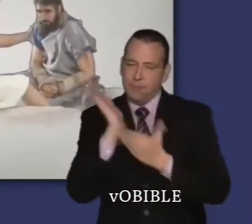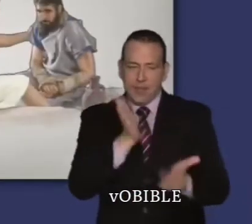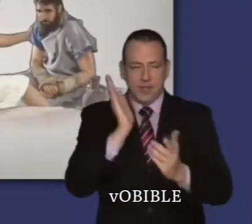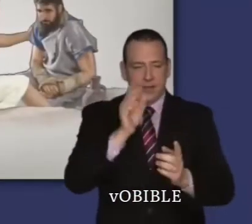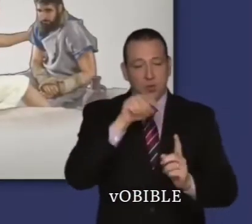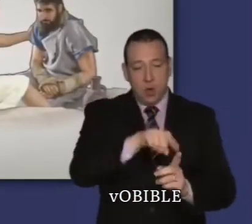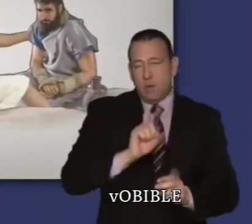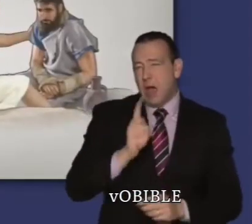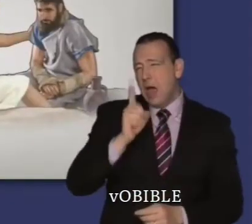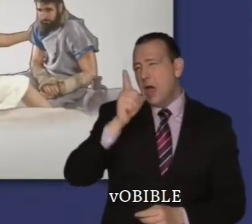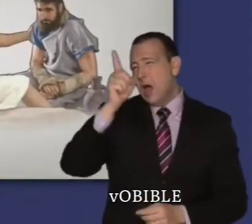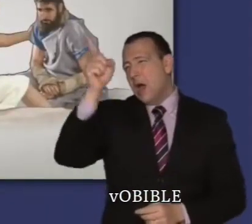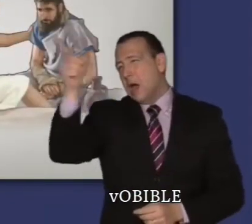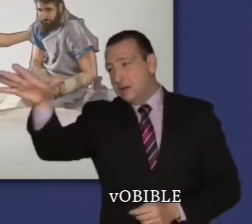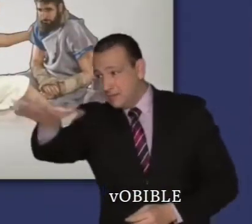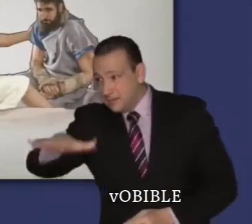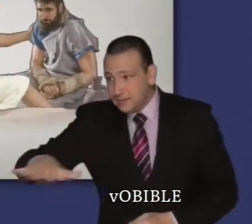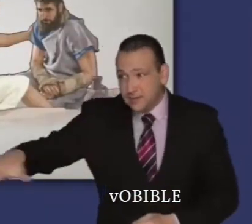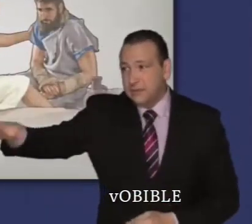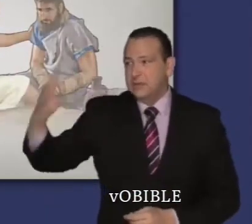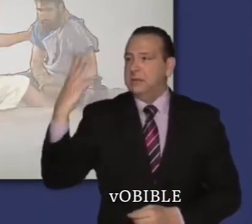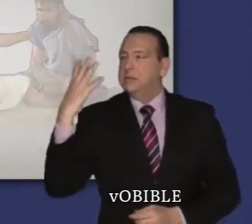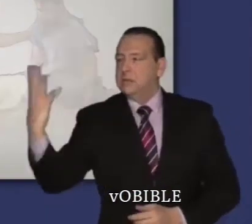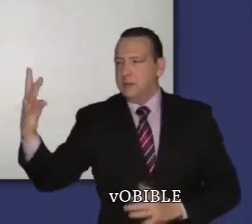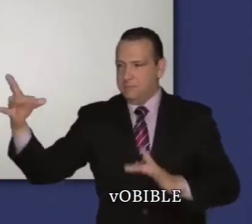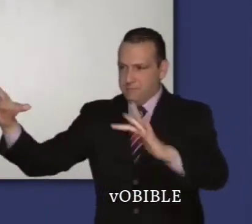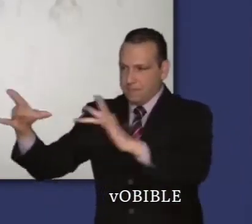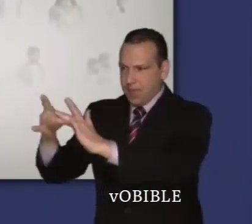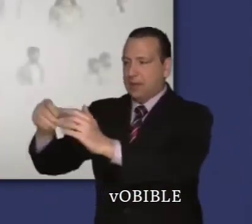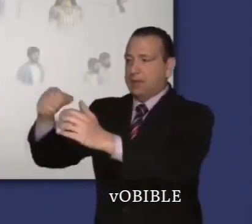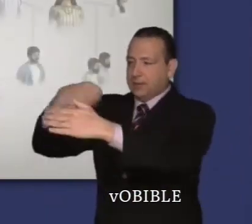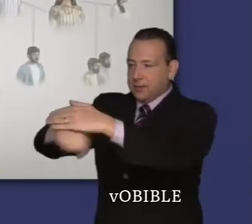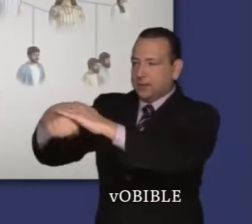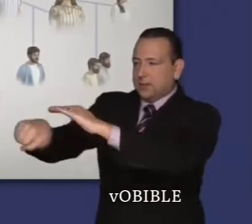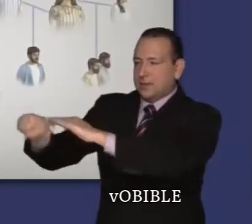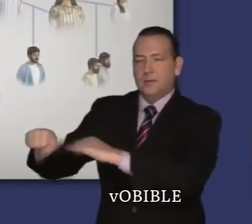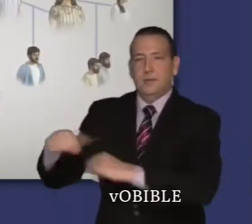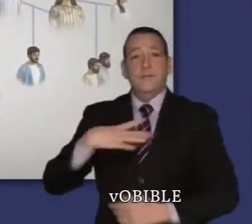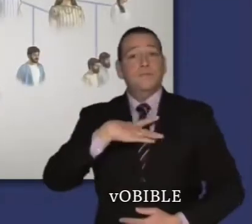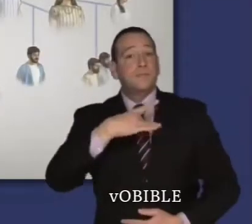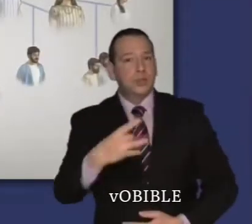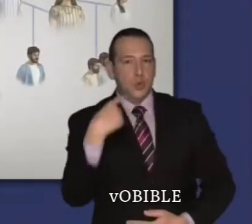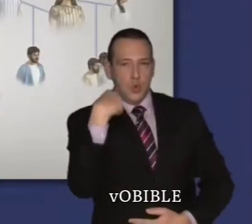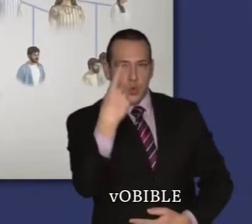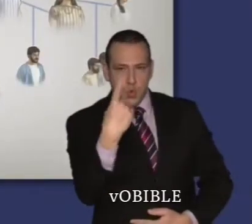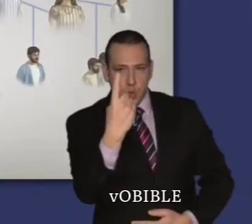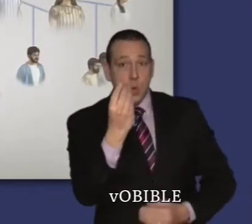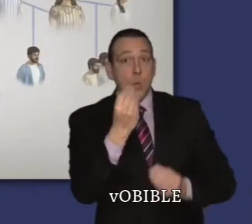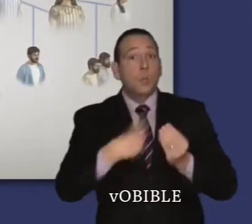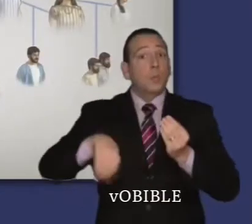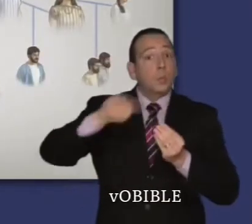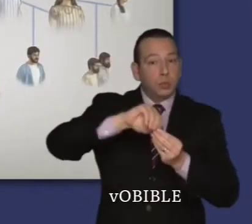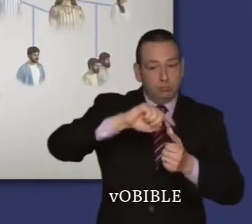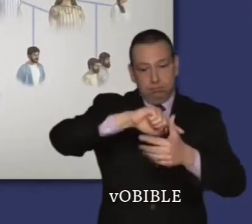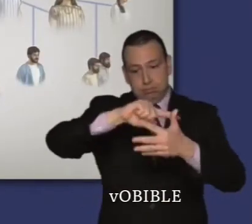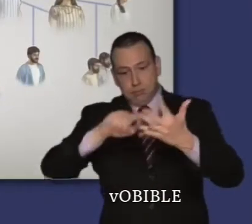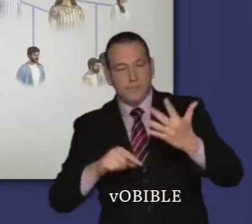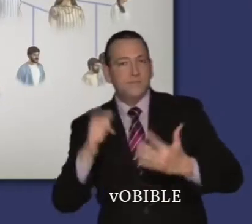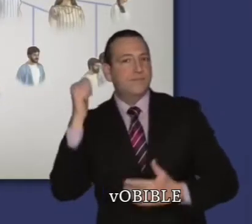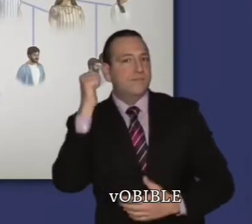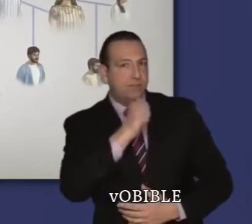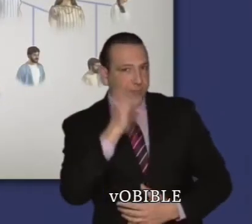Isaac bénit Jacob qui part ensuite pour Padan-Aram, une région lointaine. Là-bas, Léa, Rachel